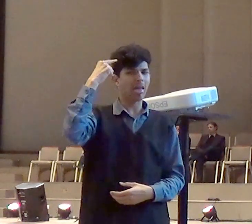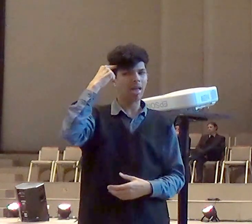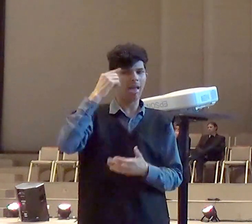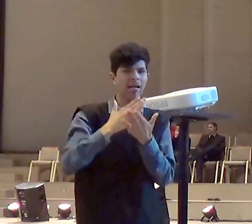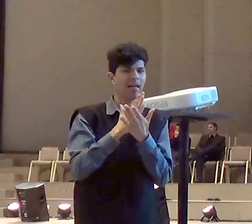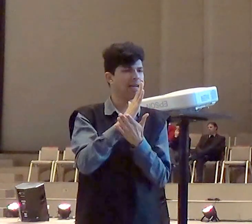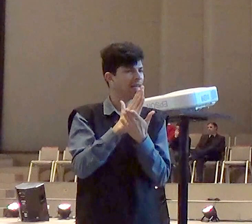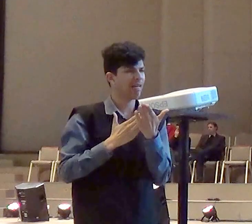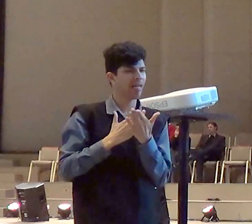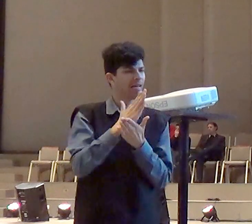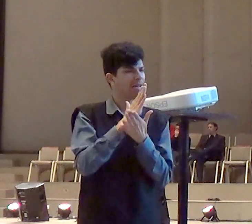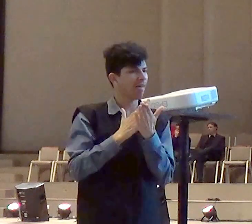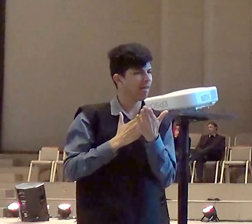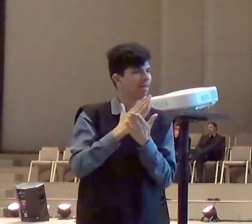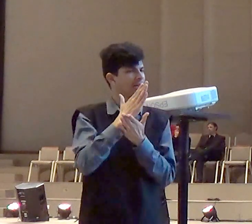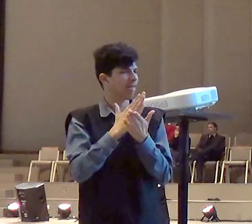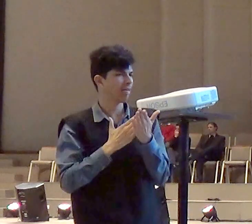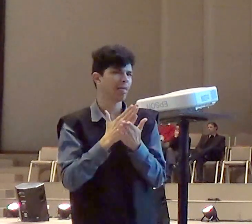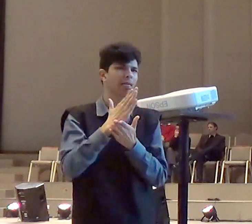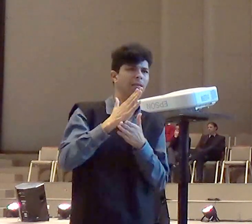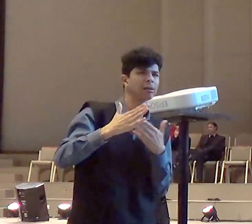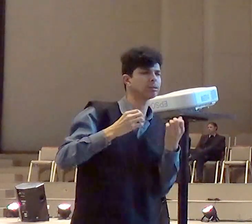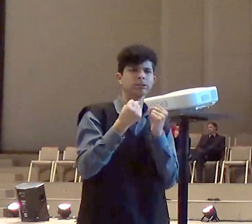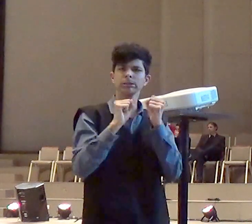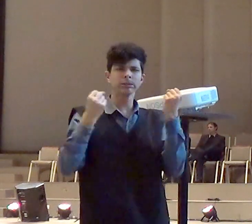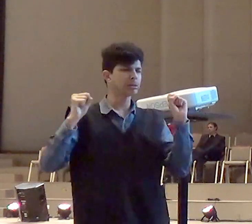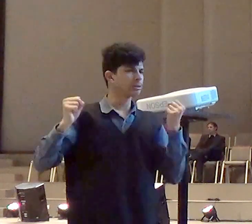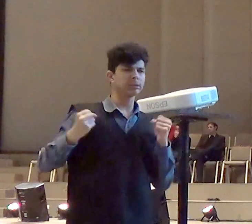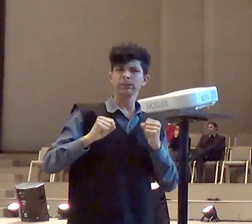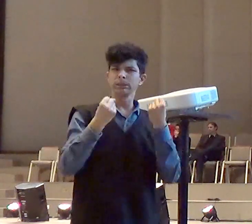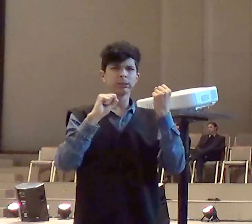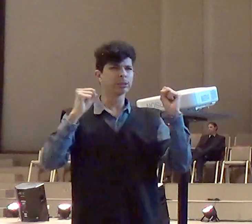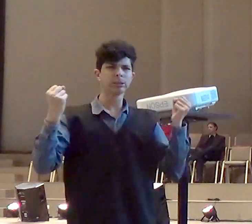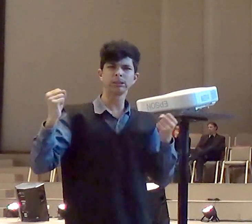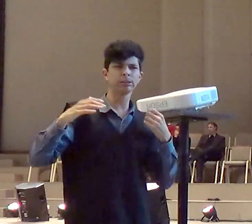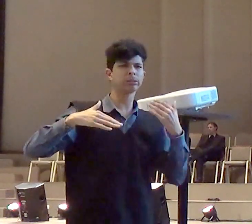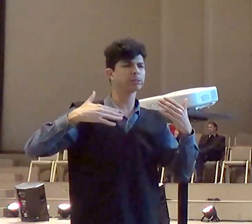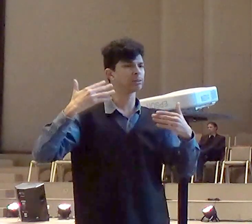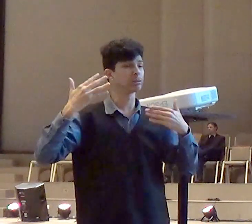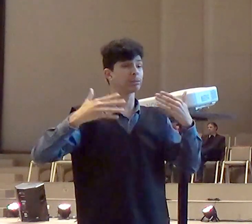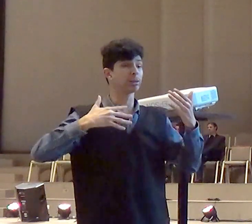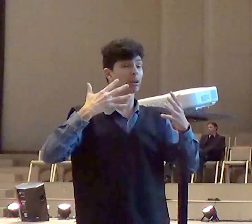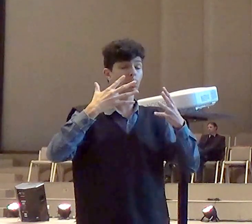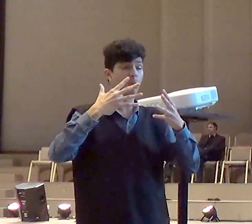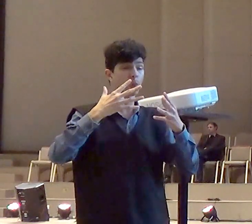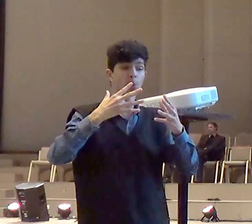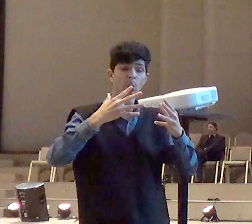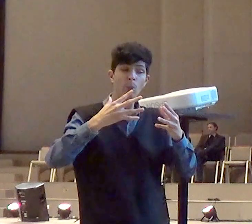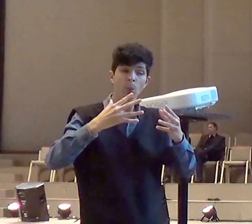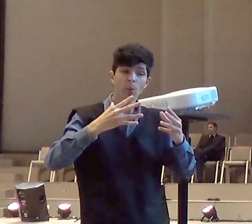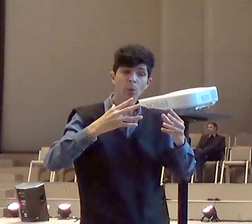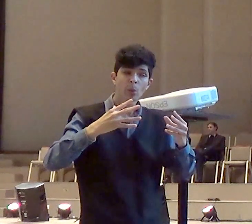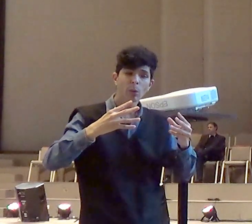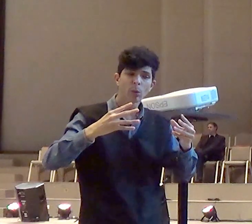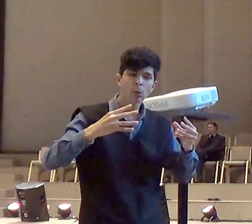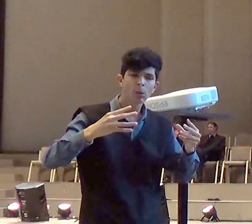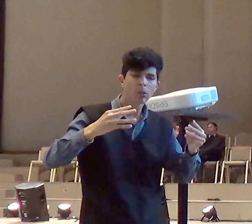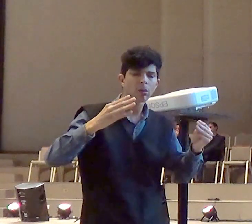quando começa a baixar adrenalina da raiva tá a gente tá começando